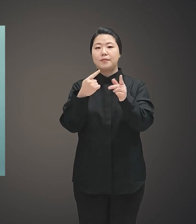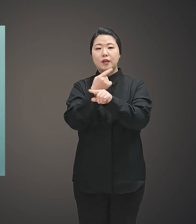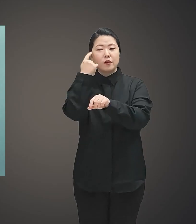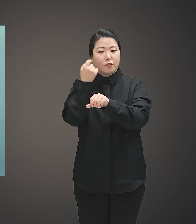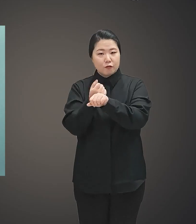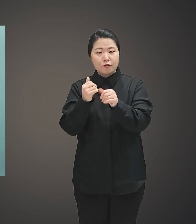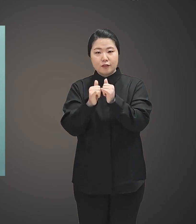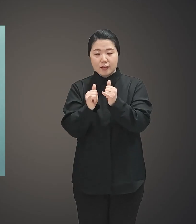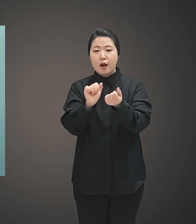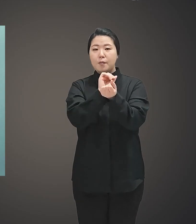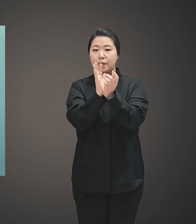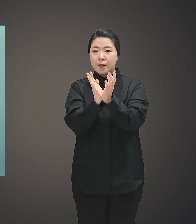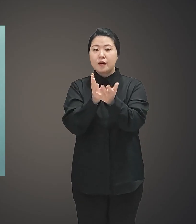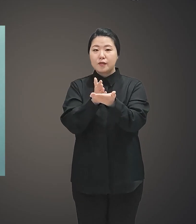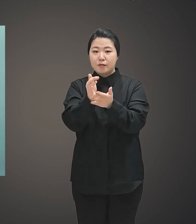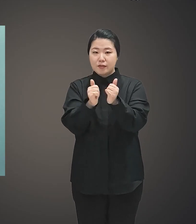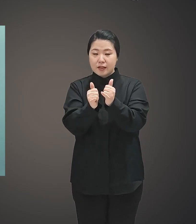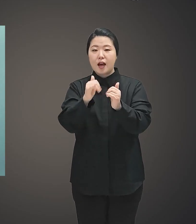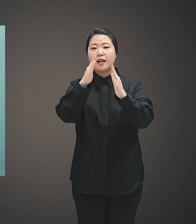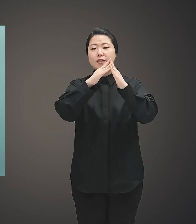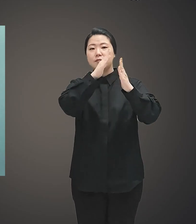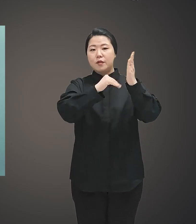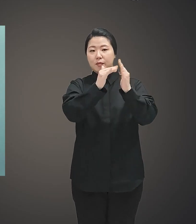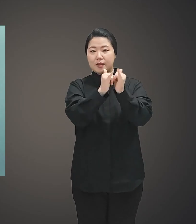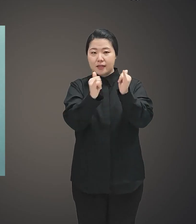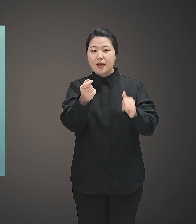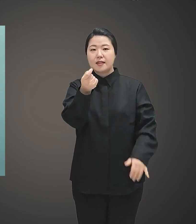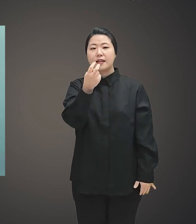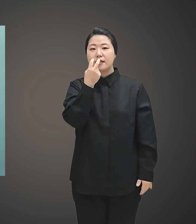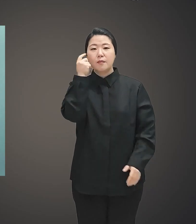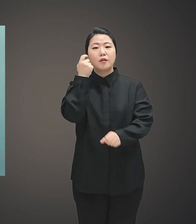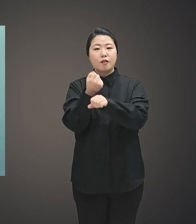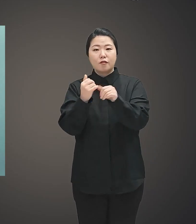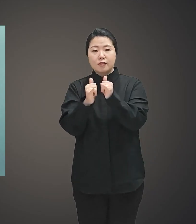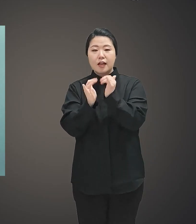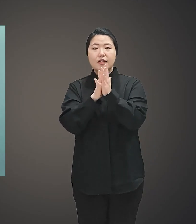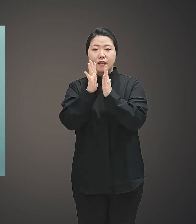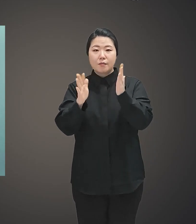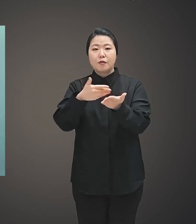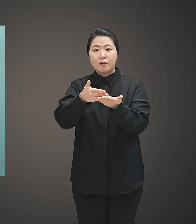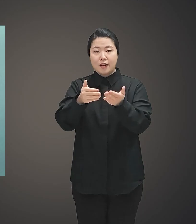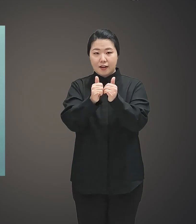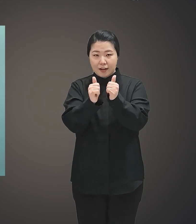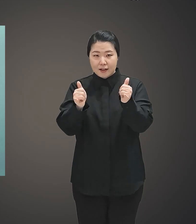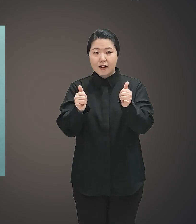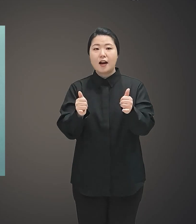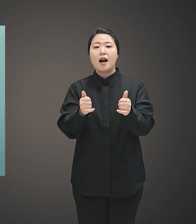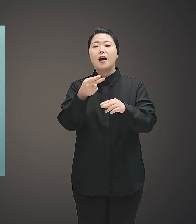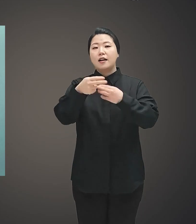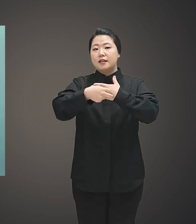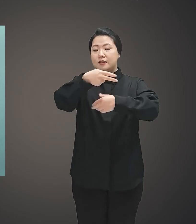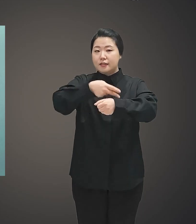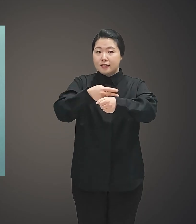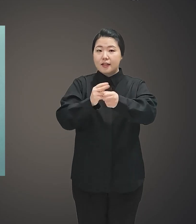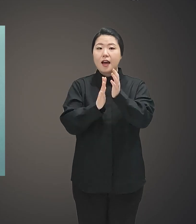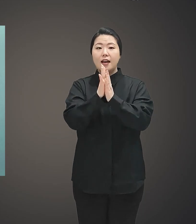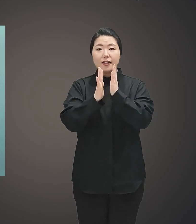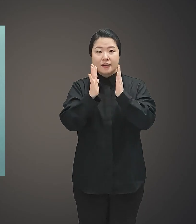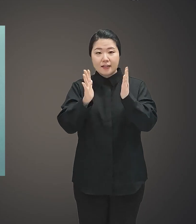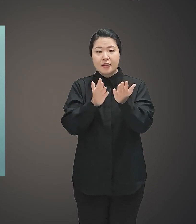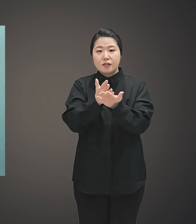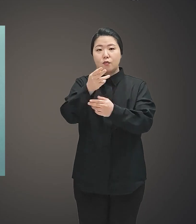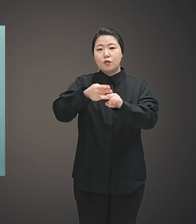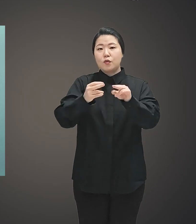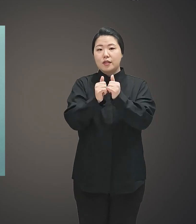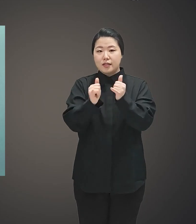임상심리학자, 플로리스트, 도배사, 미생물학자, 식물세밀화가, 의사, 채식요리사,